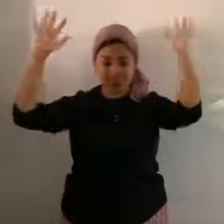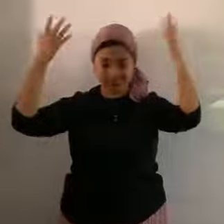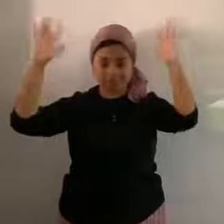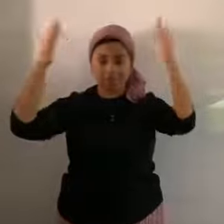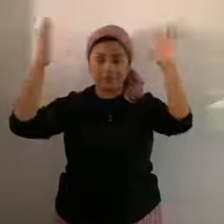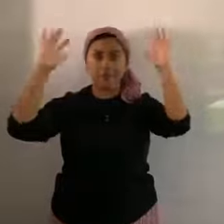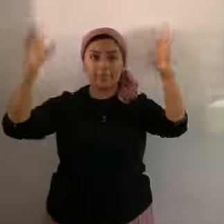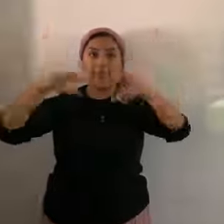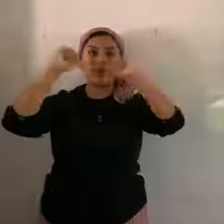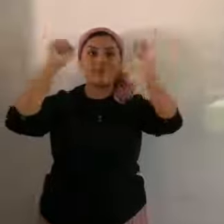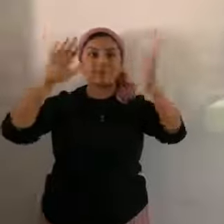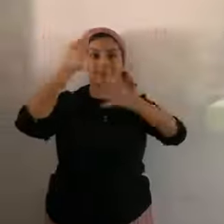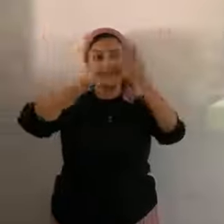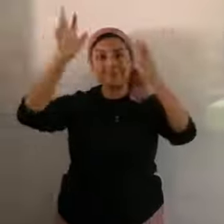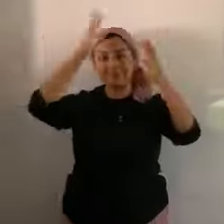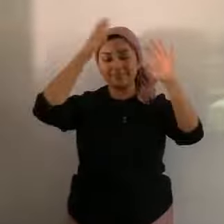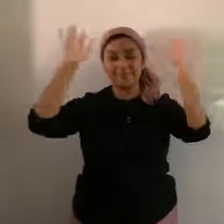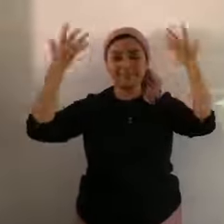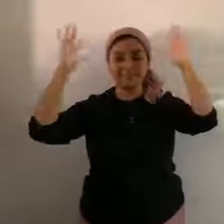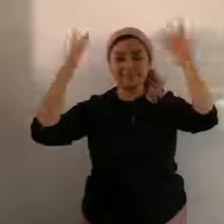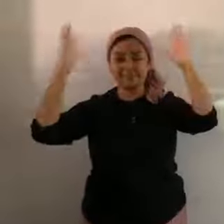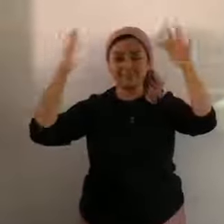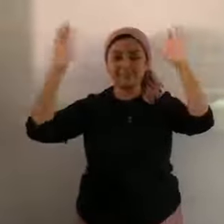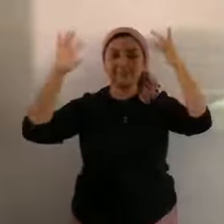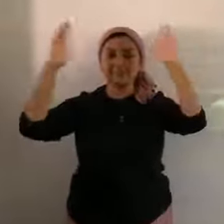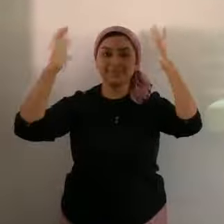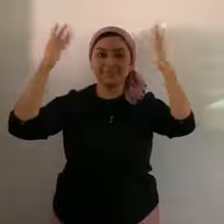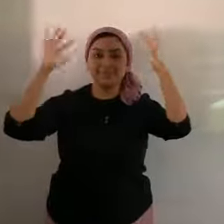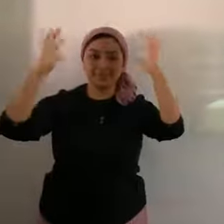Bendito es el Abacados.